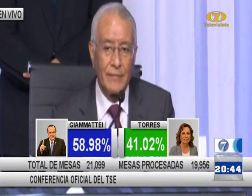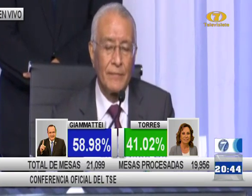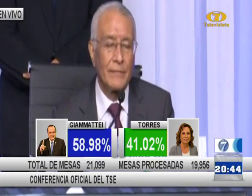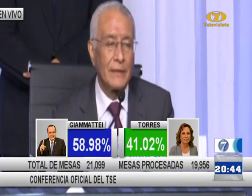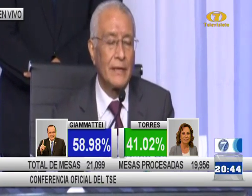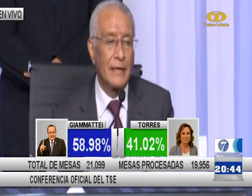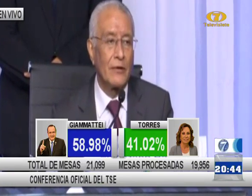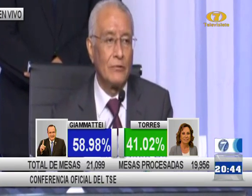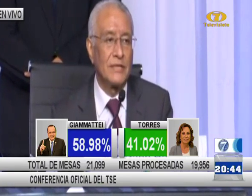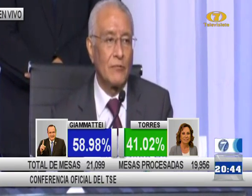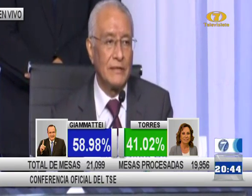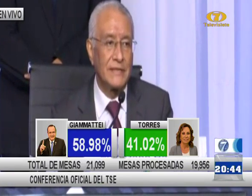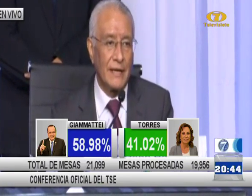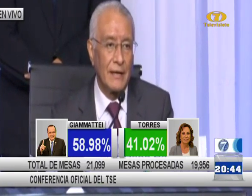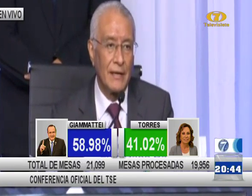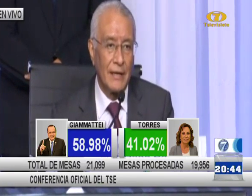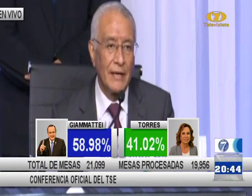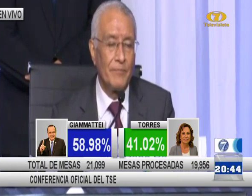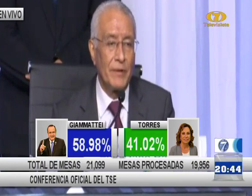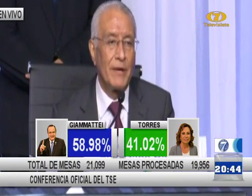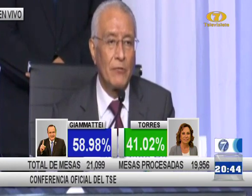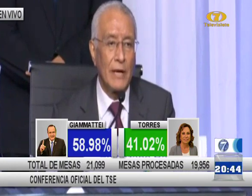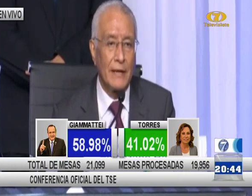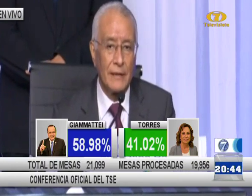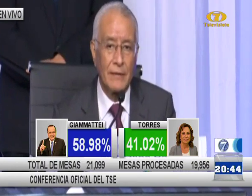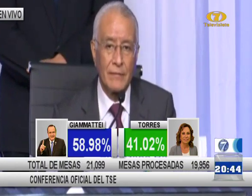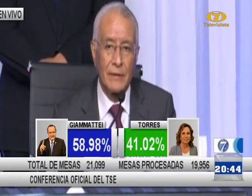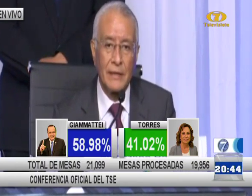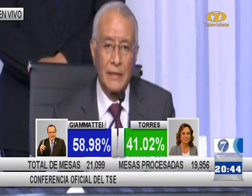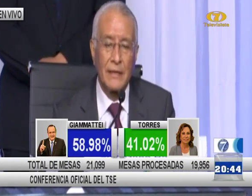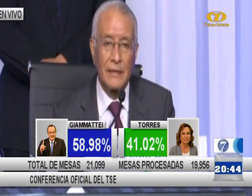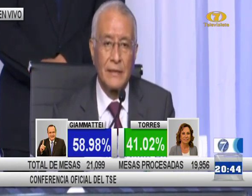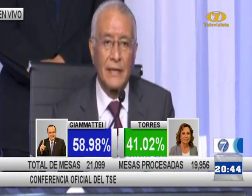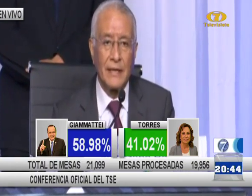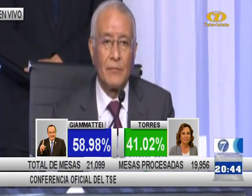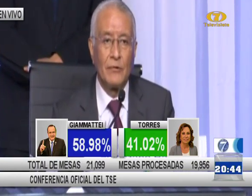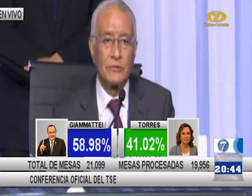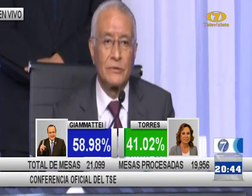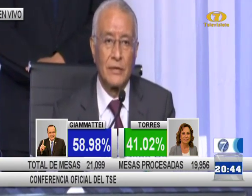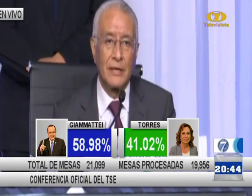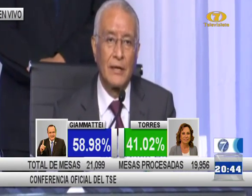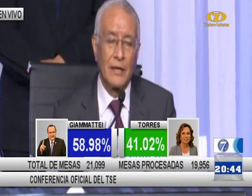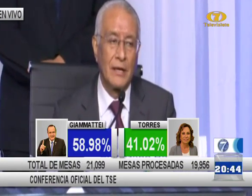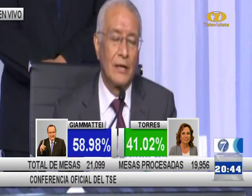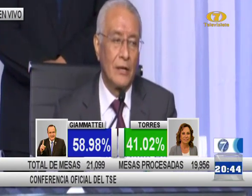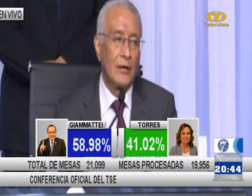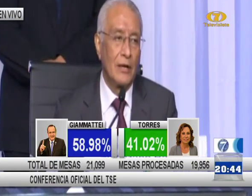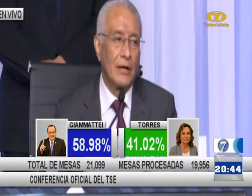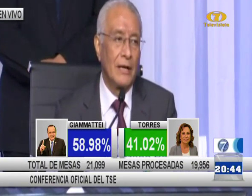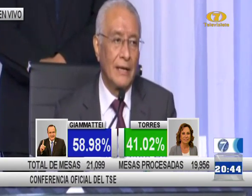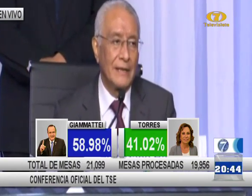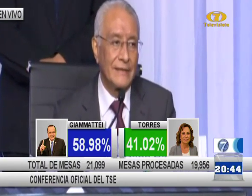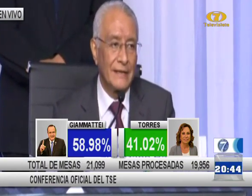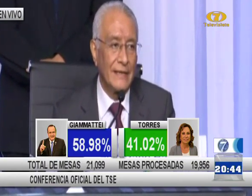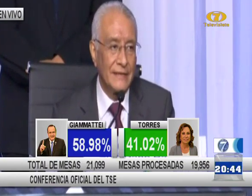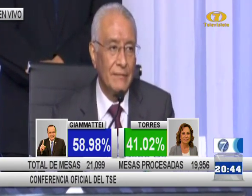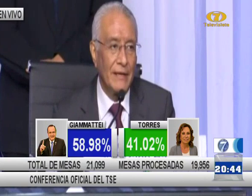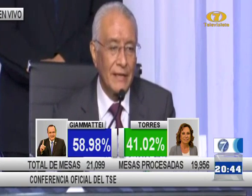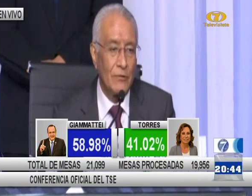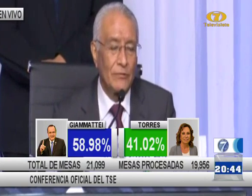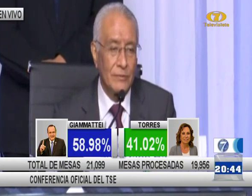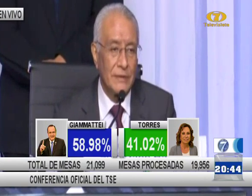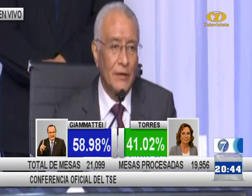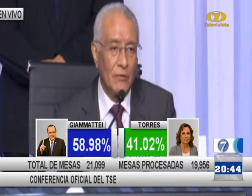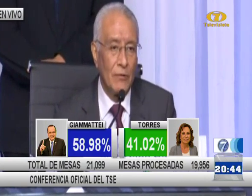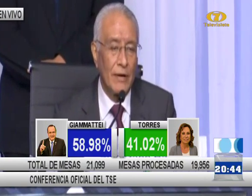irreversible. En consecuencia, en primer lugar, daremos la alternativa